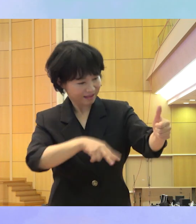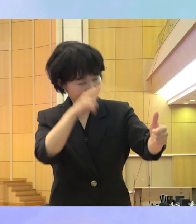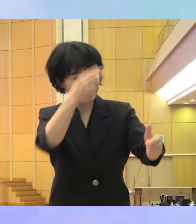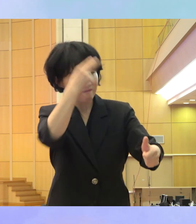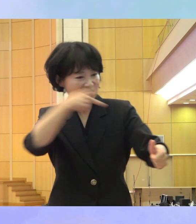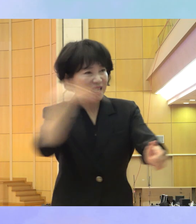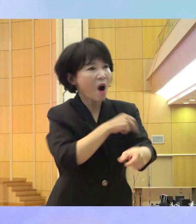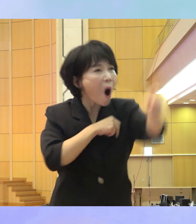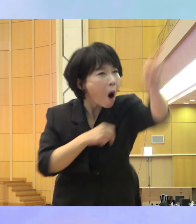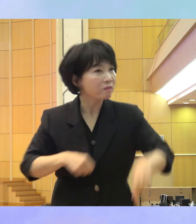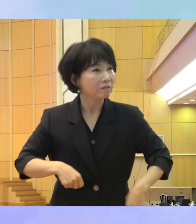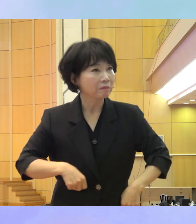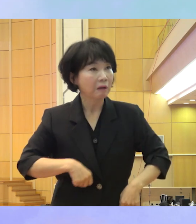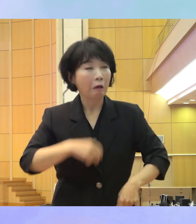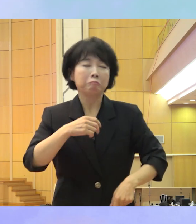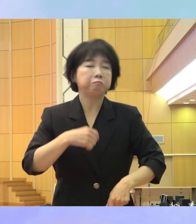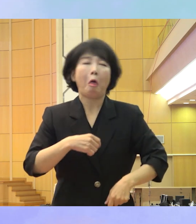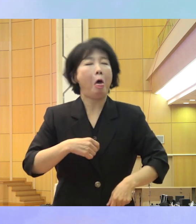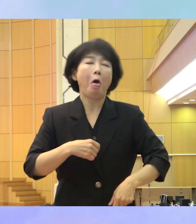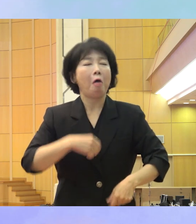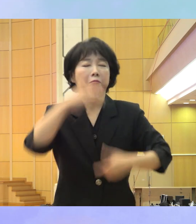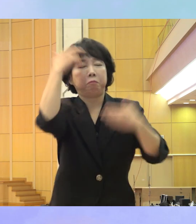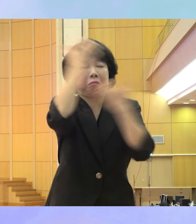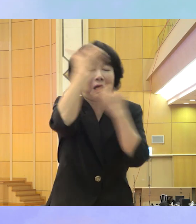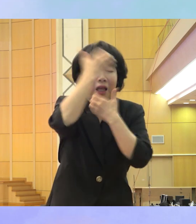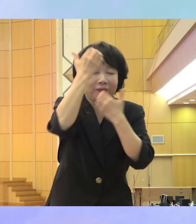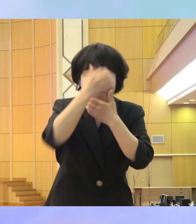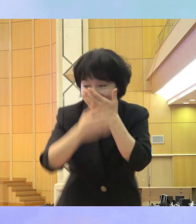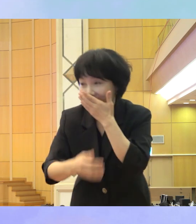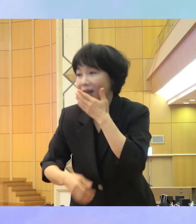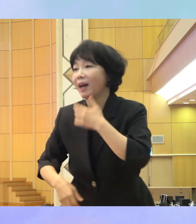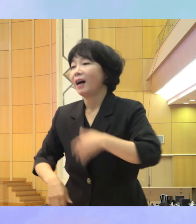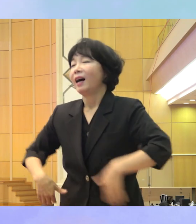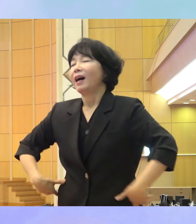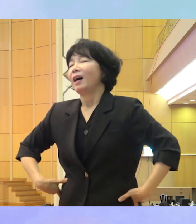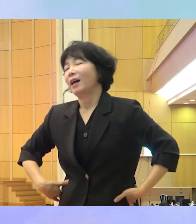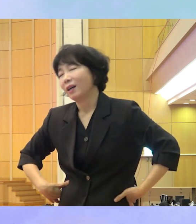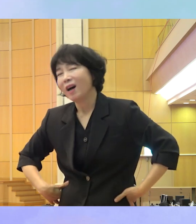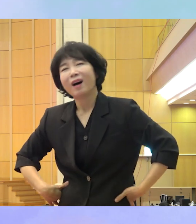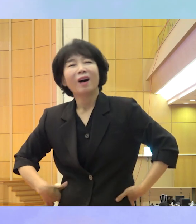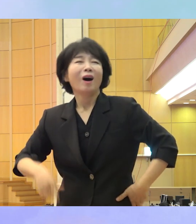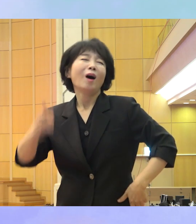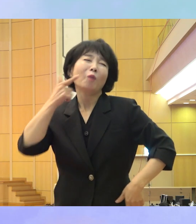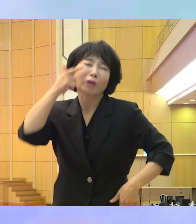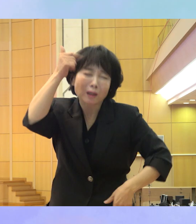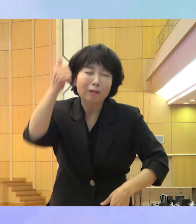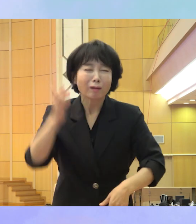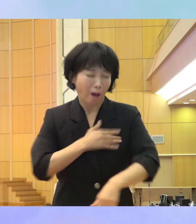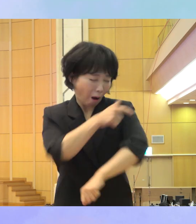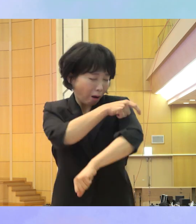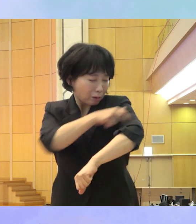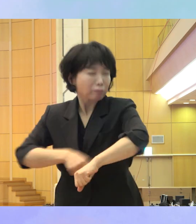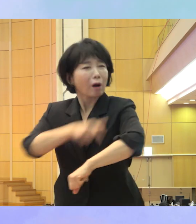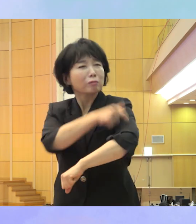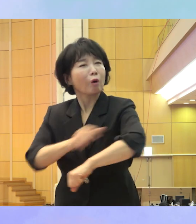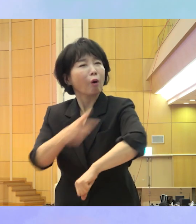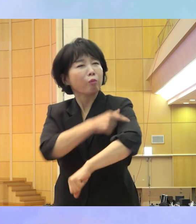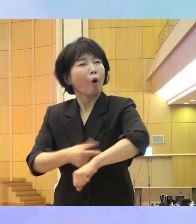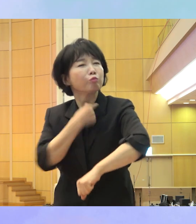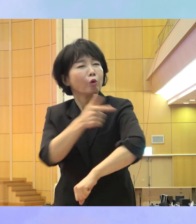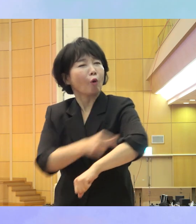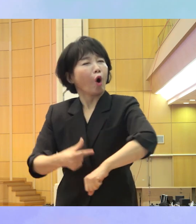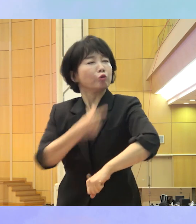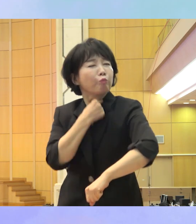그가 하는 말이, 목사님, 제가 집사 직분을 받기 전에는 이렇게 해롱해롱